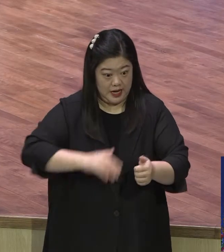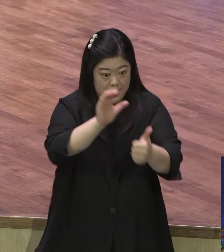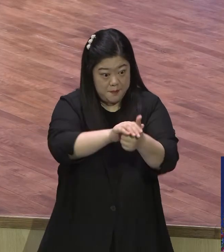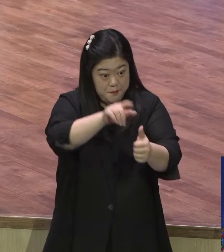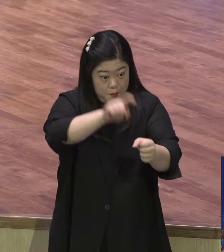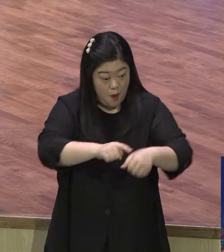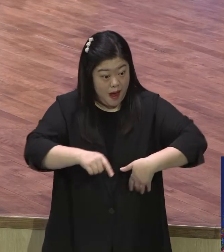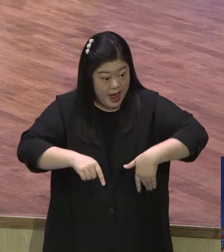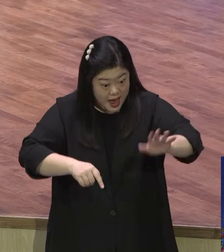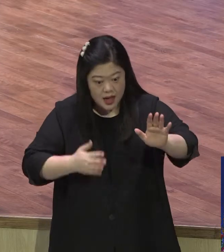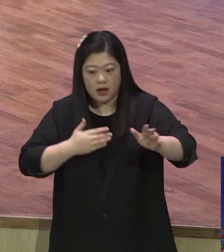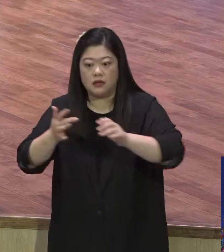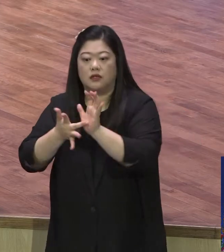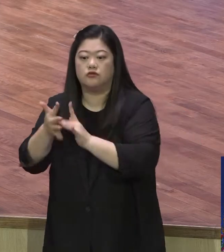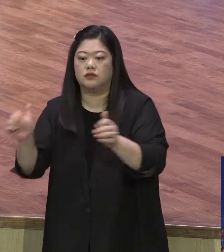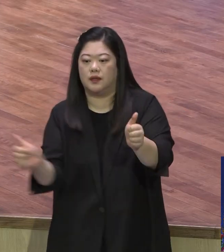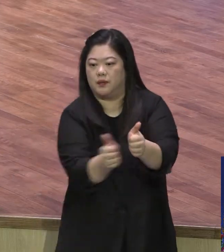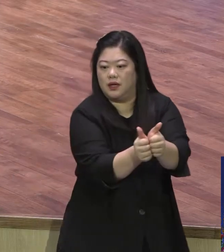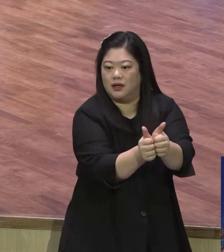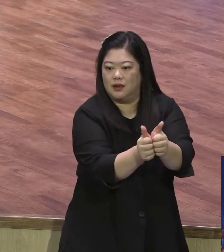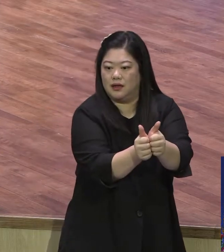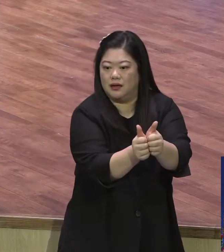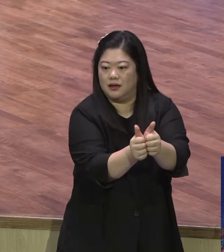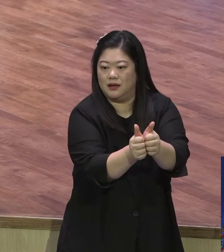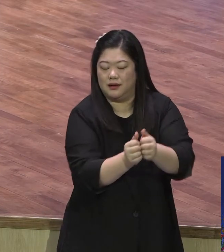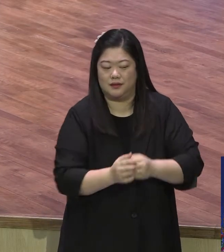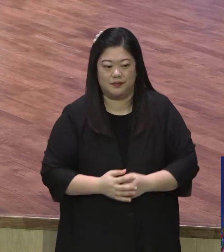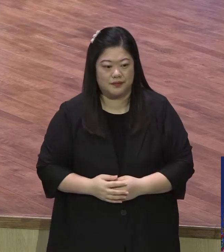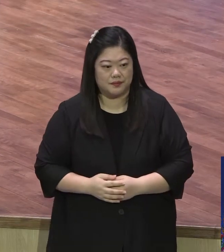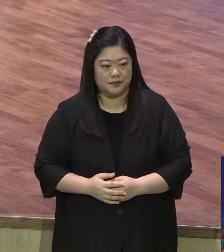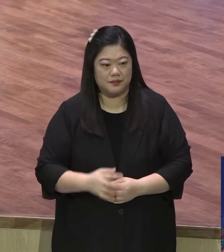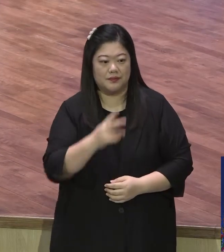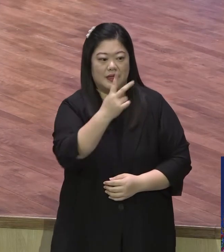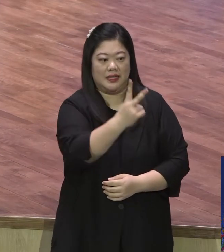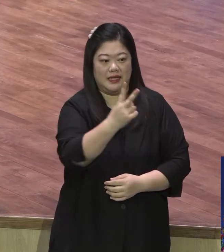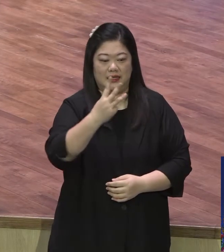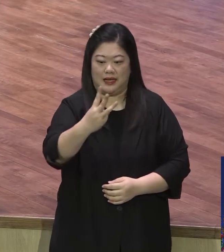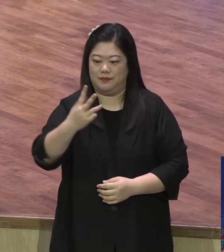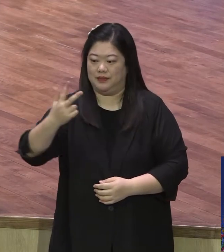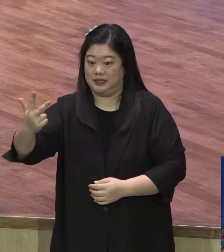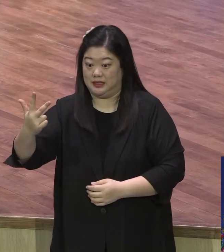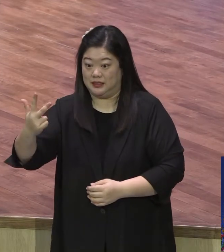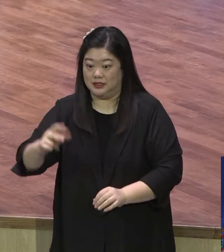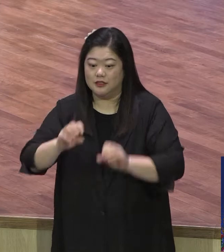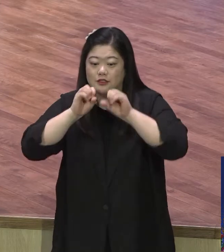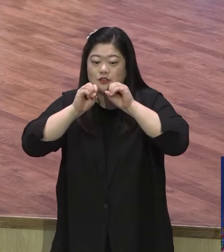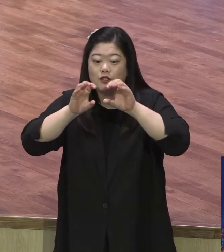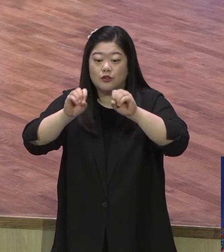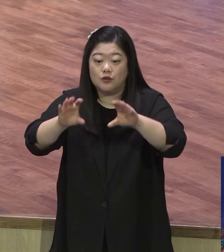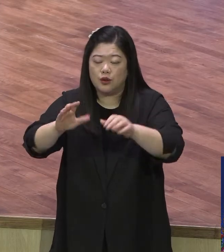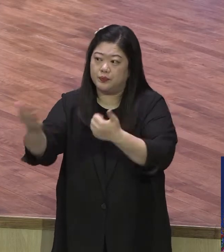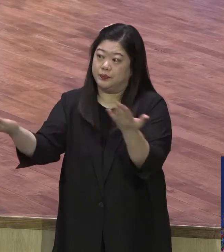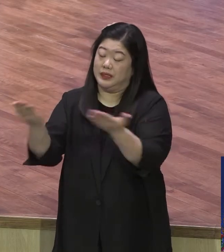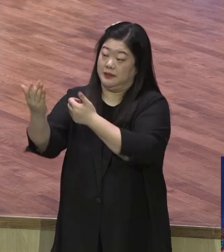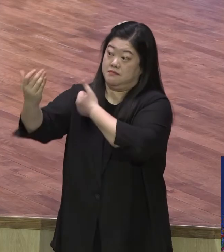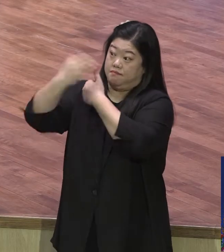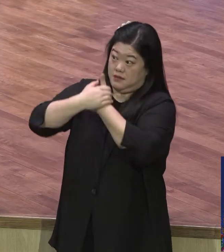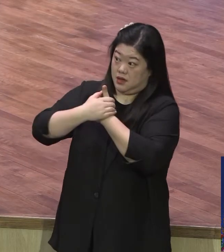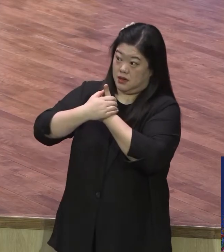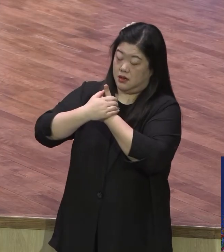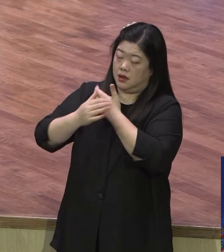두 가지 표현은요 우리가 예수님께서 가지신 2, 3, 7 성교 미션을 어떻게 감당할 것인가에 구체적으로